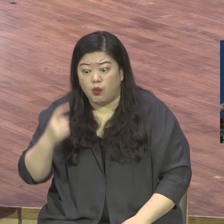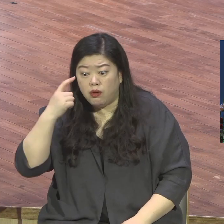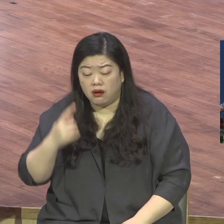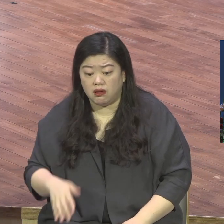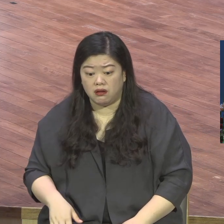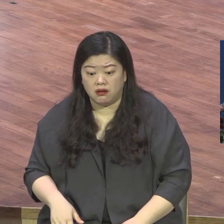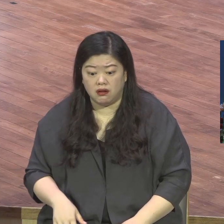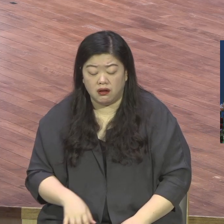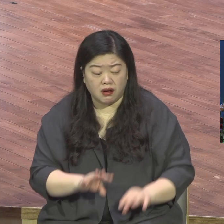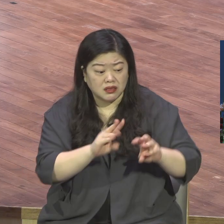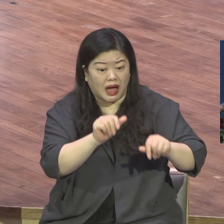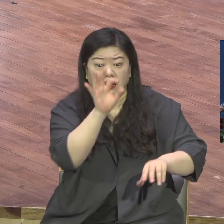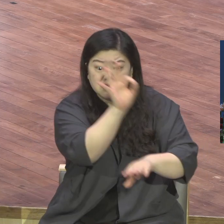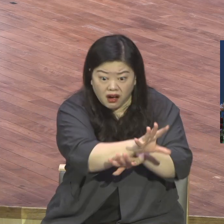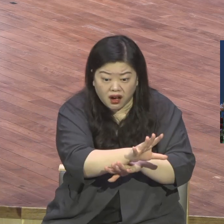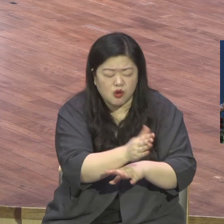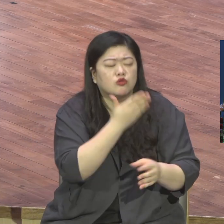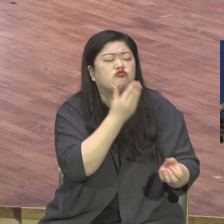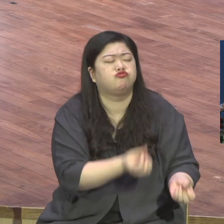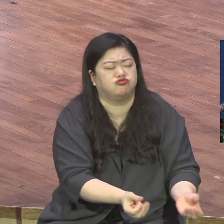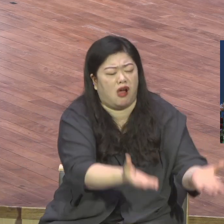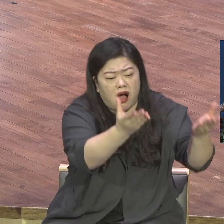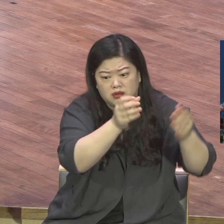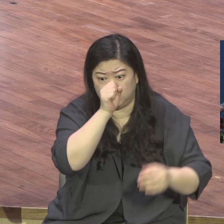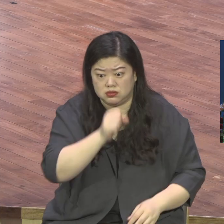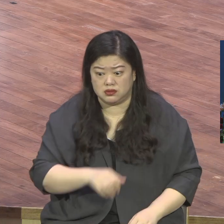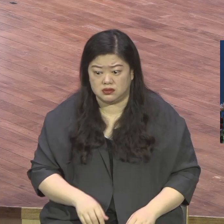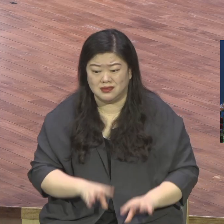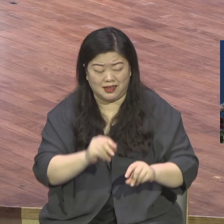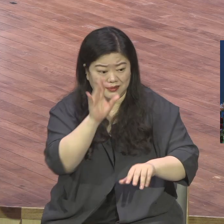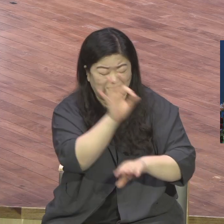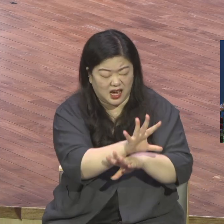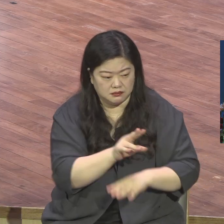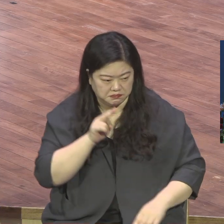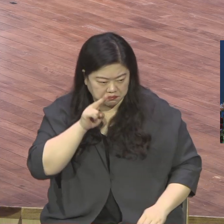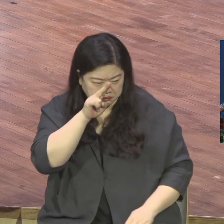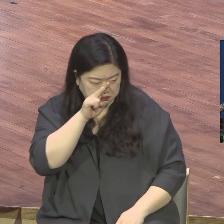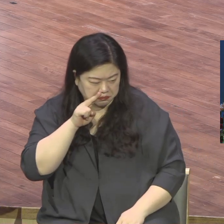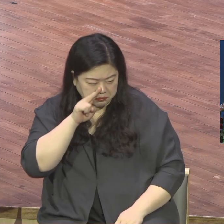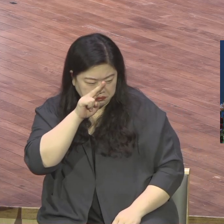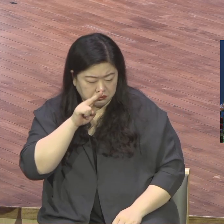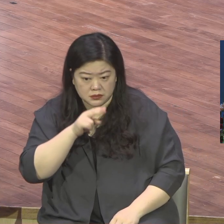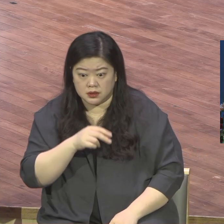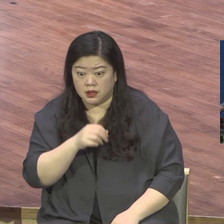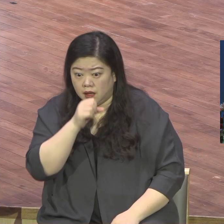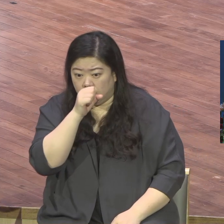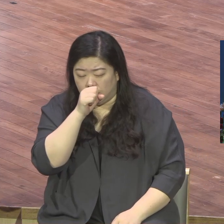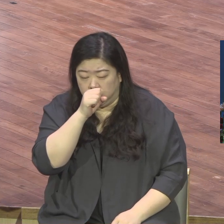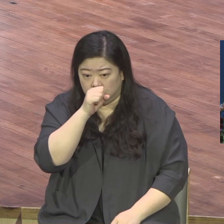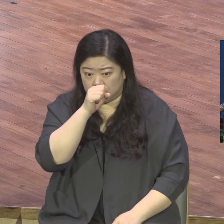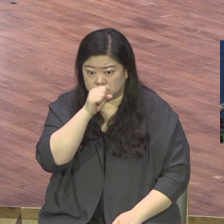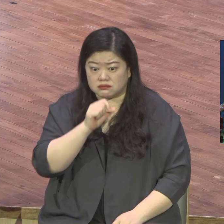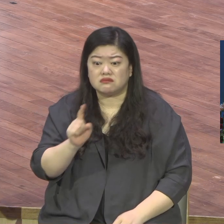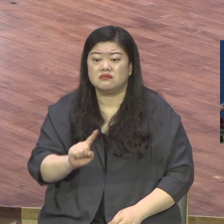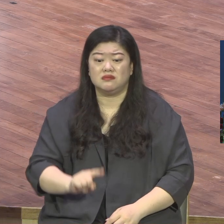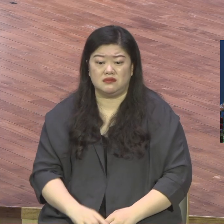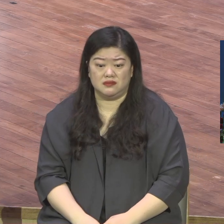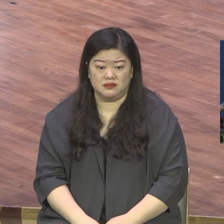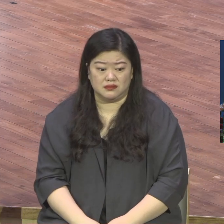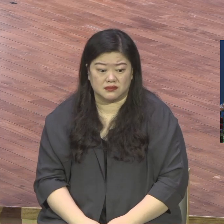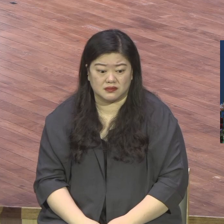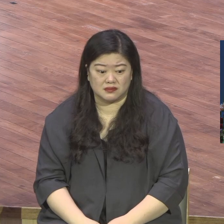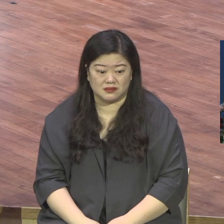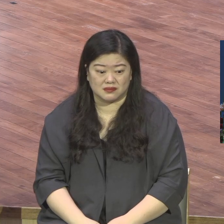중심이에요? 나 중심이에요. 나 중심. 자기 중심이에요. 자기인데 별 유익이 없으면 안 좋아. 우리는요